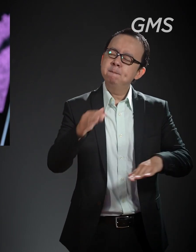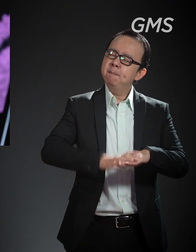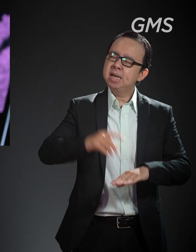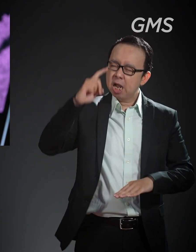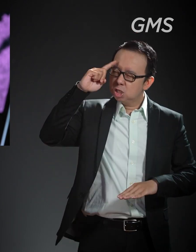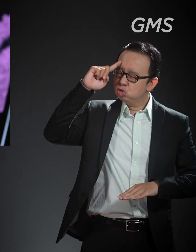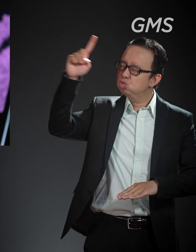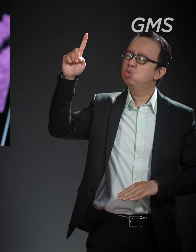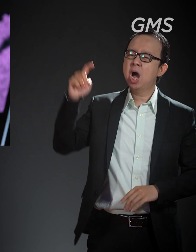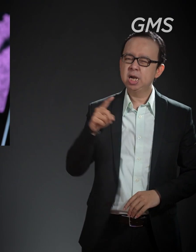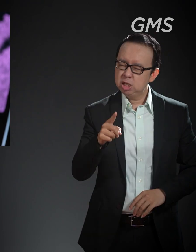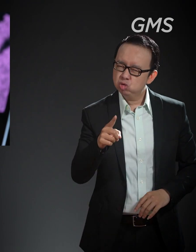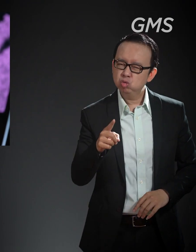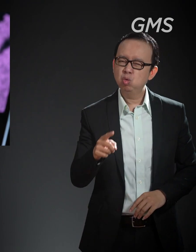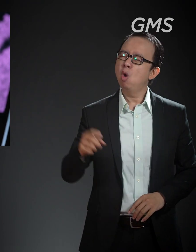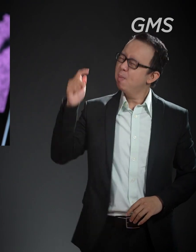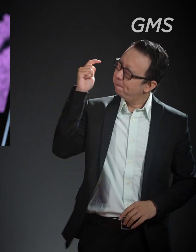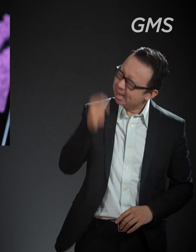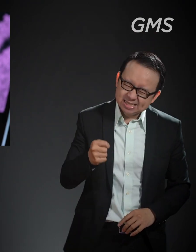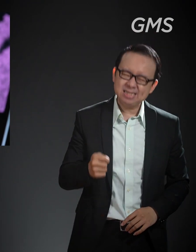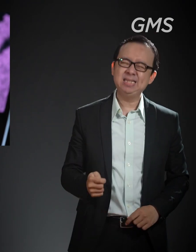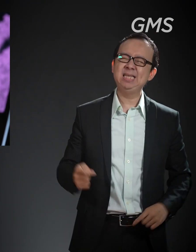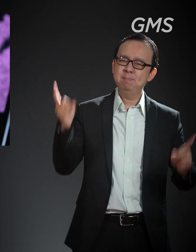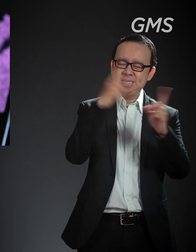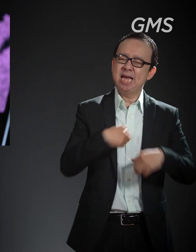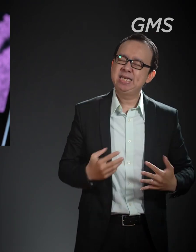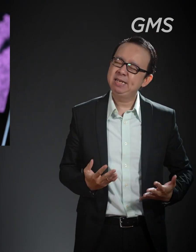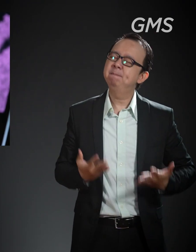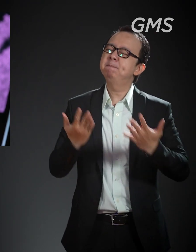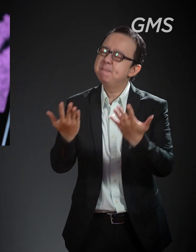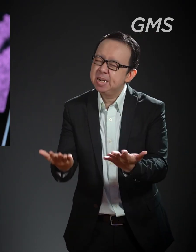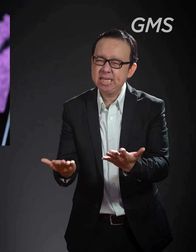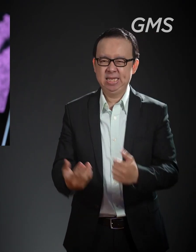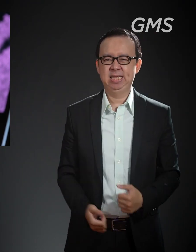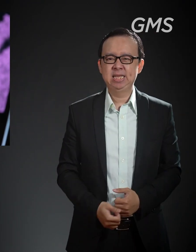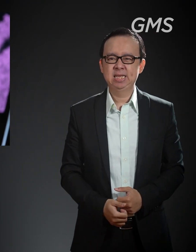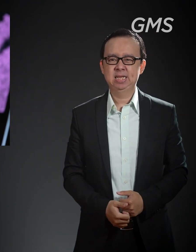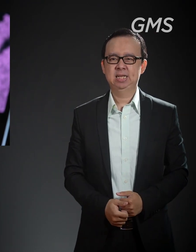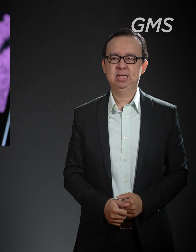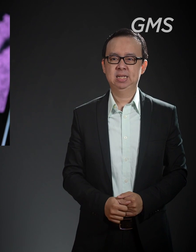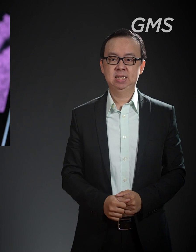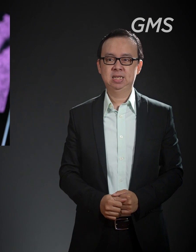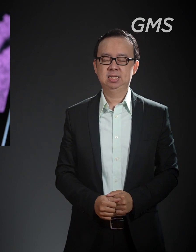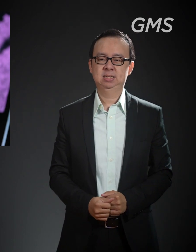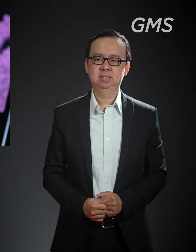secara alamiah menjadi pemberi. Material giving always follows self-giving